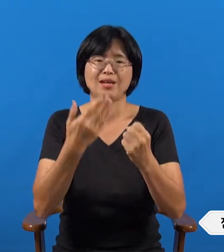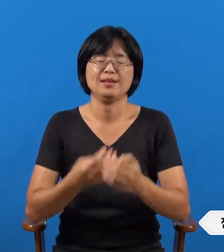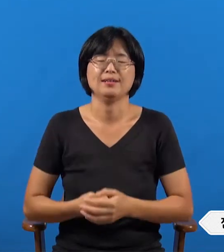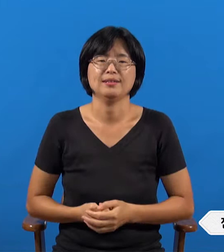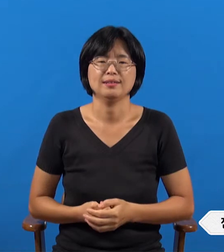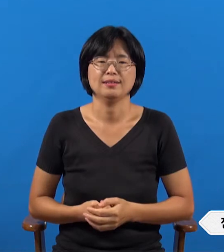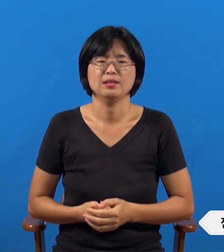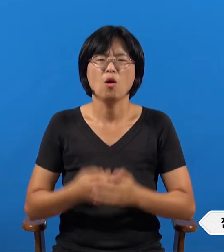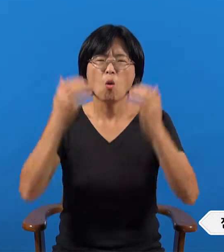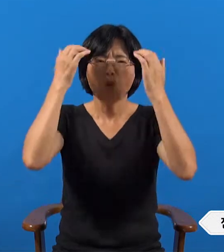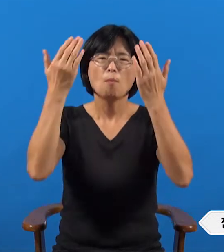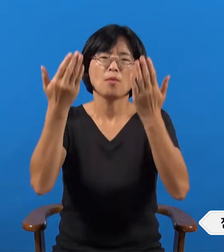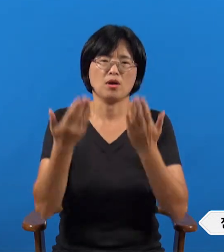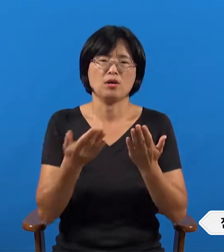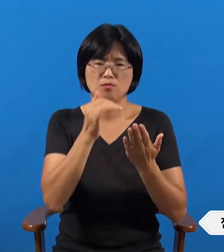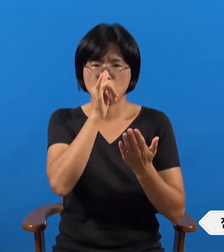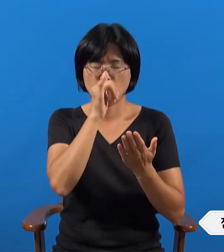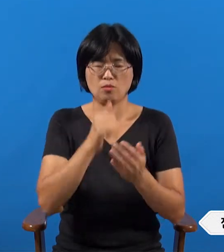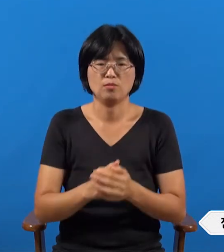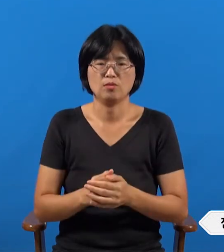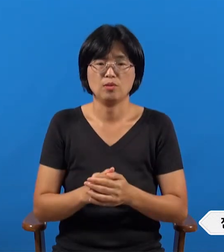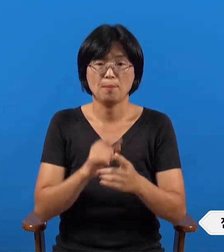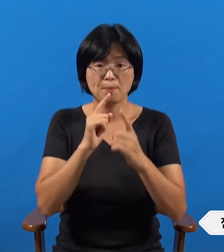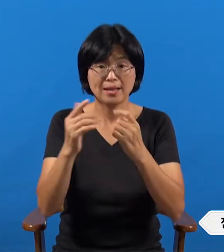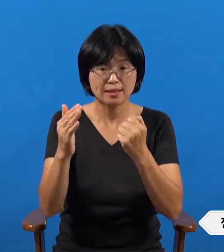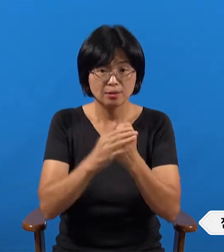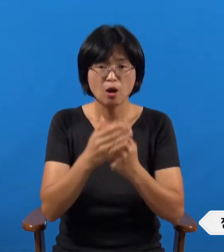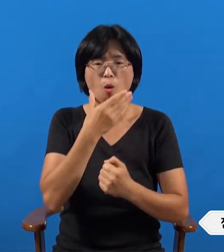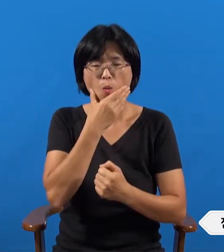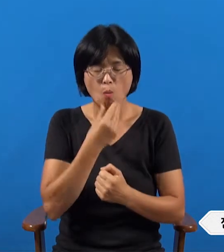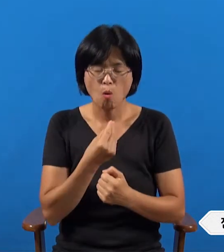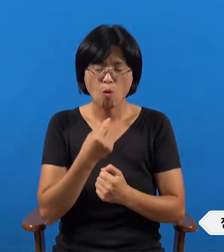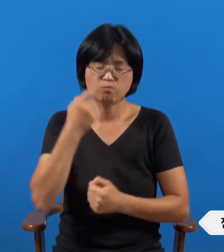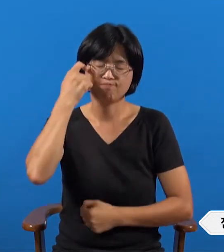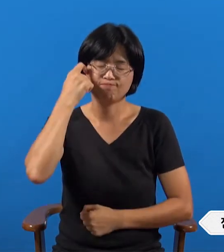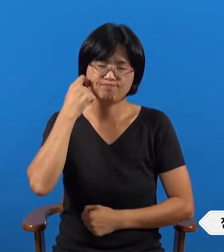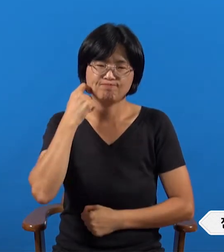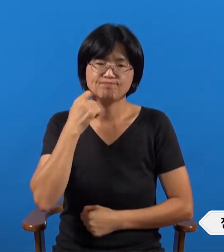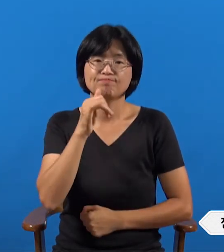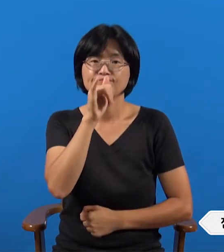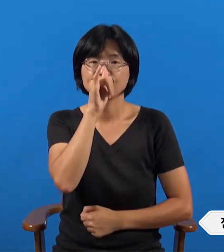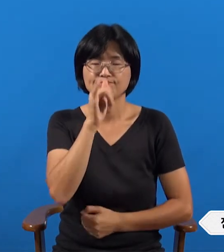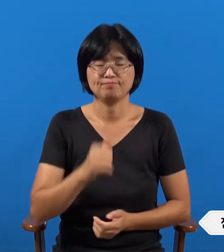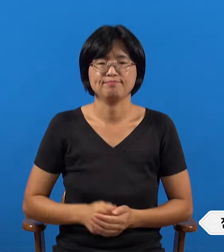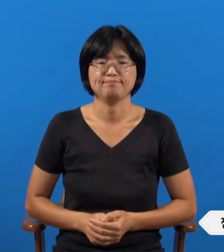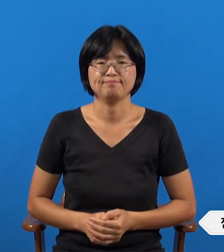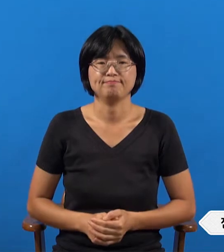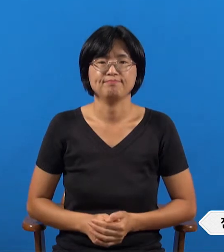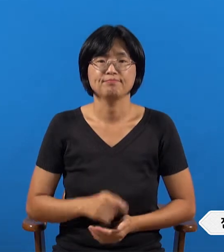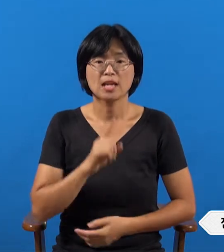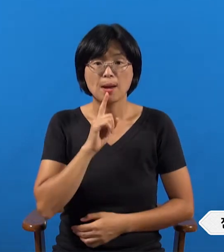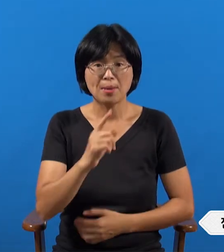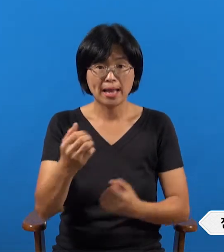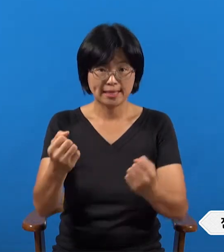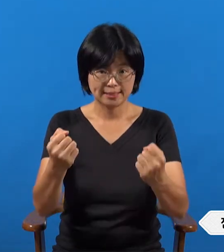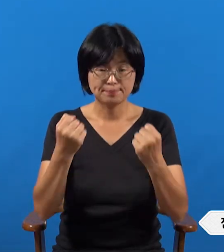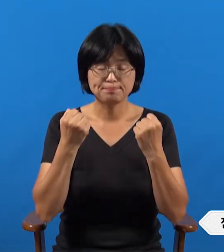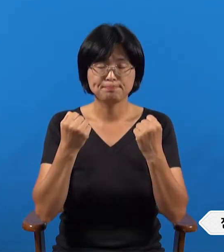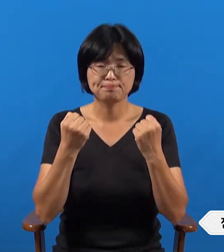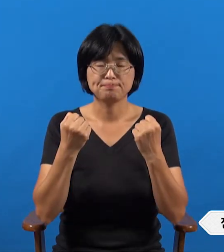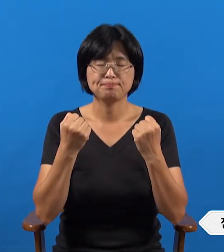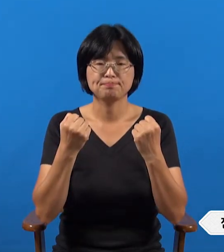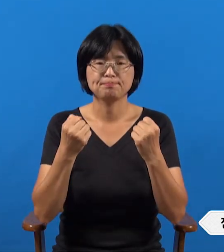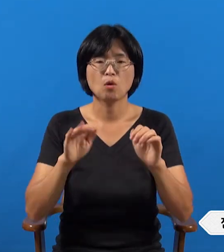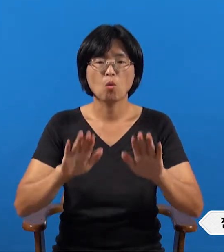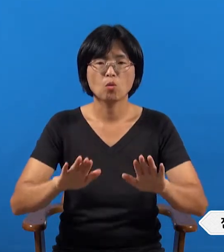힘을 얻기도 합니다. 말 때문에 고통을 받기도 하고 말 때문에 축복을 느끼기도 합니다. 말의